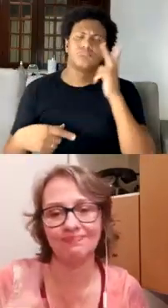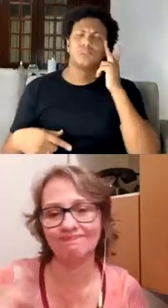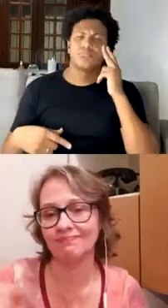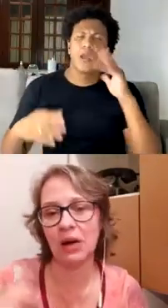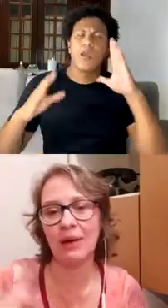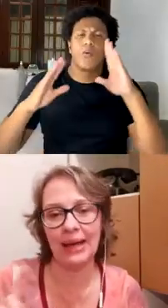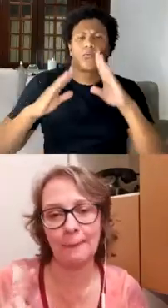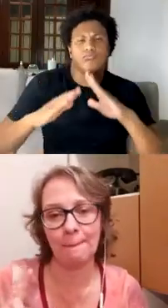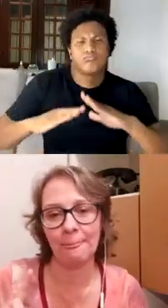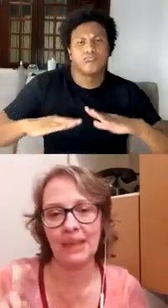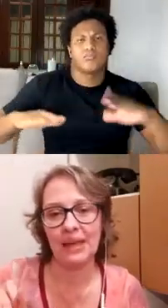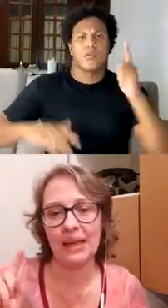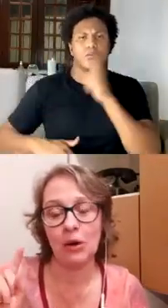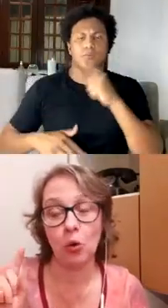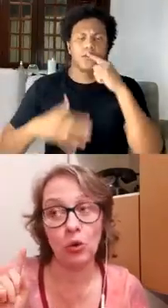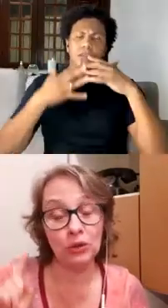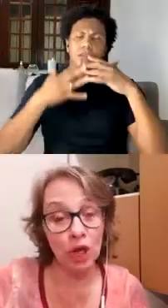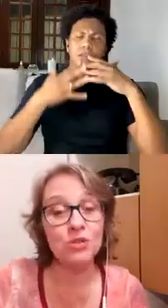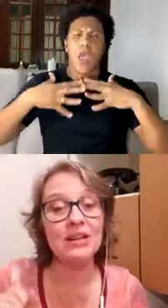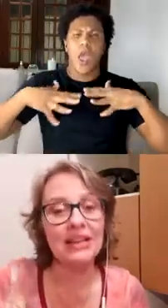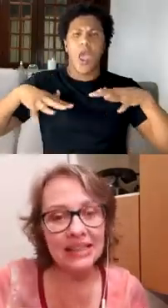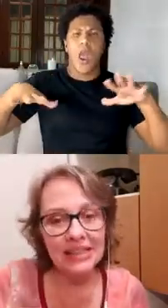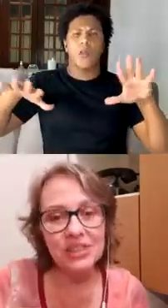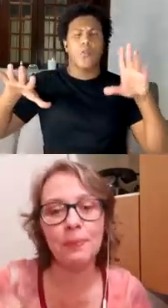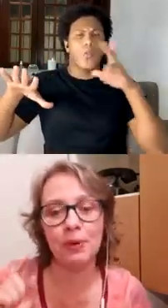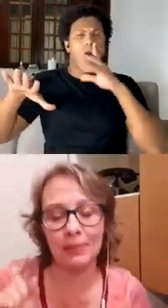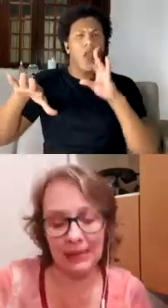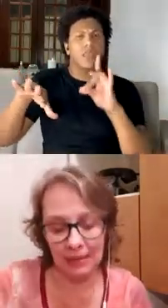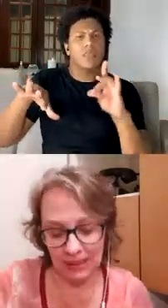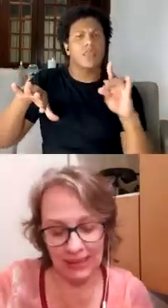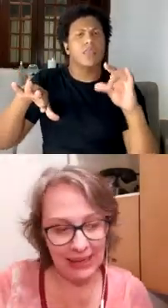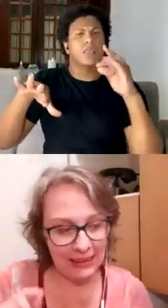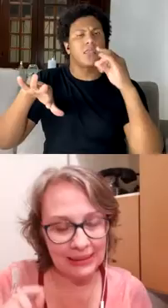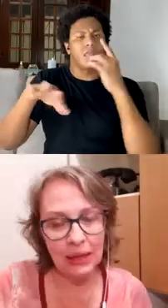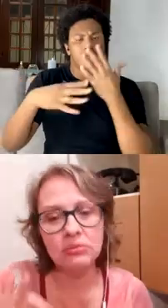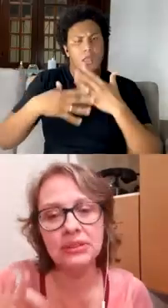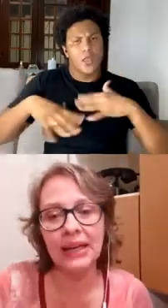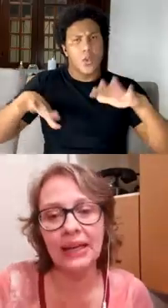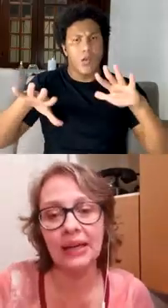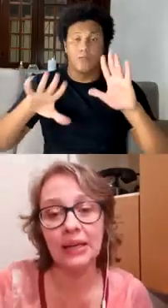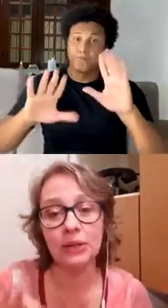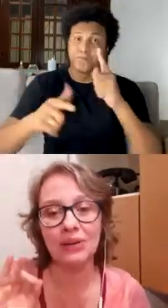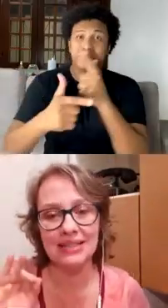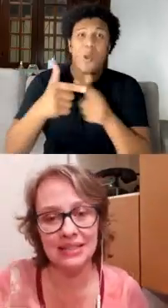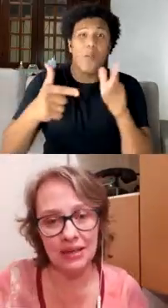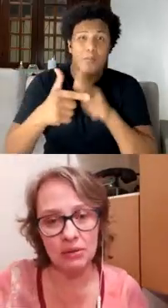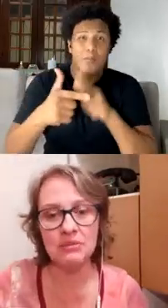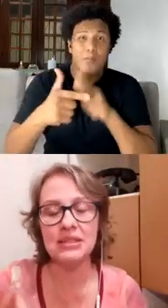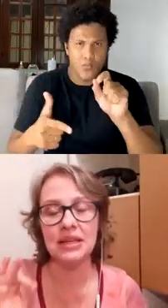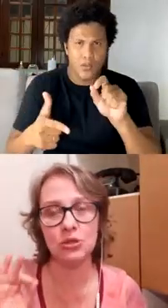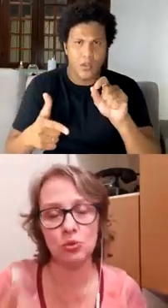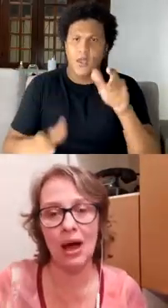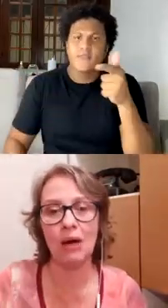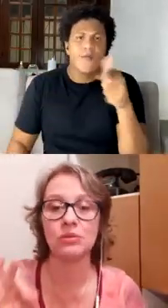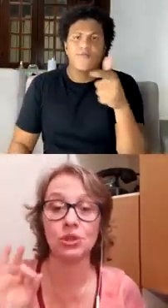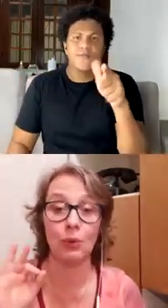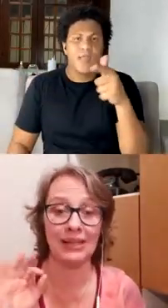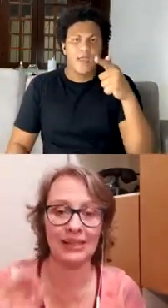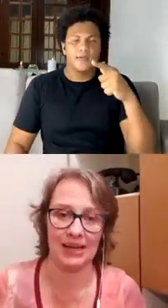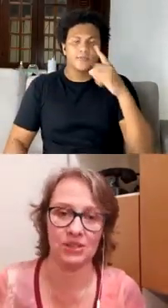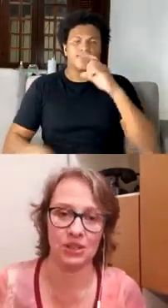lubrificante. Não é. O nosso grande problema é não ter educação sexual